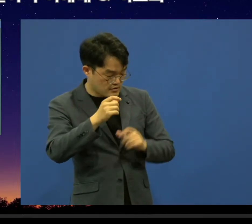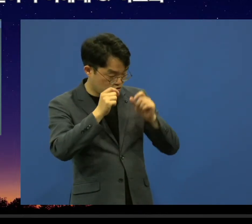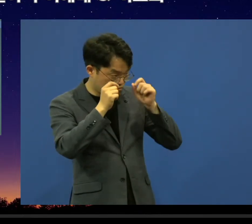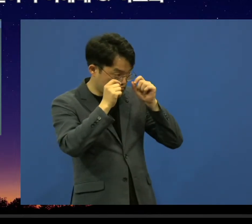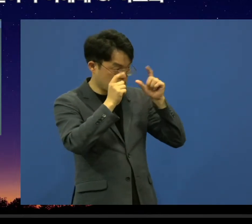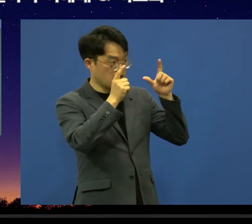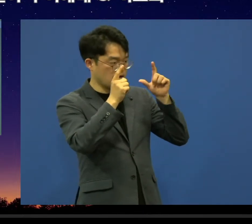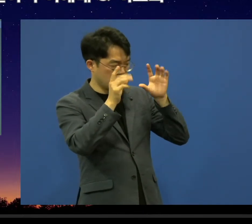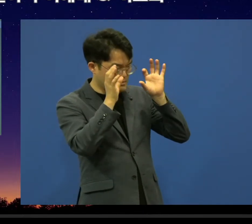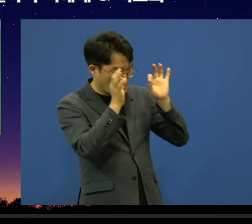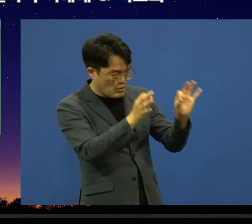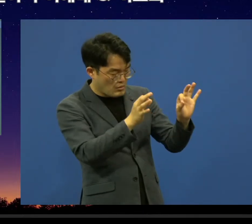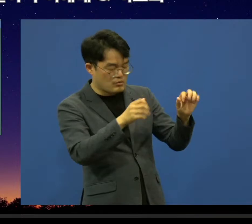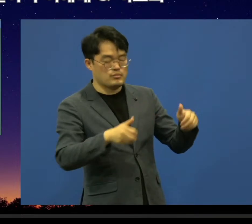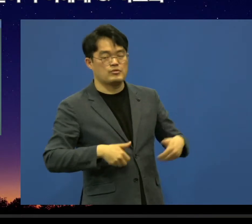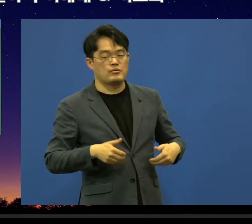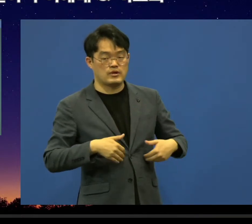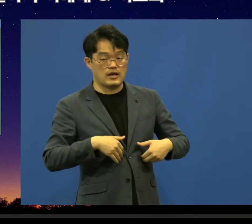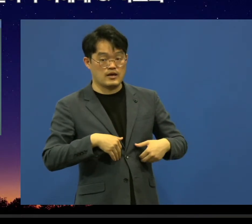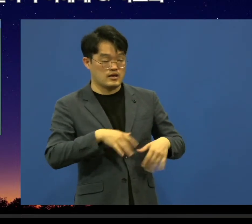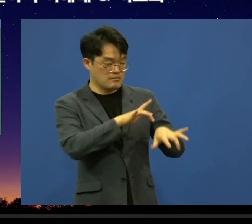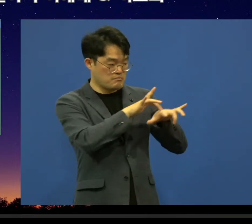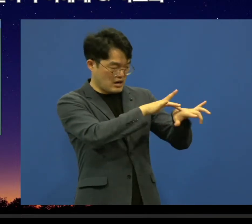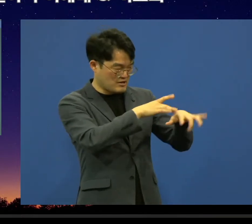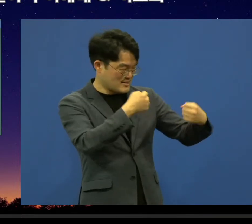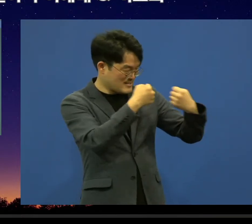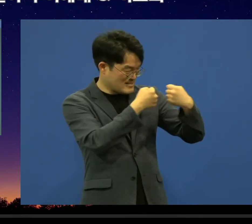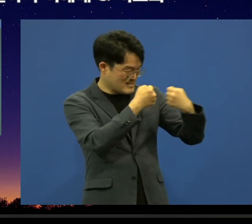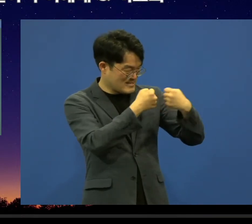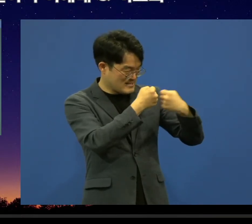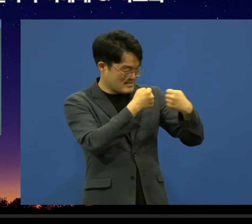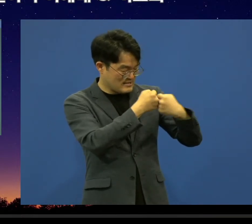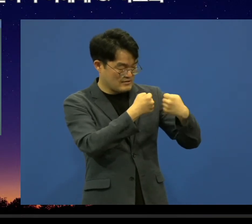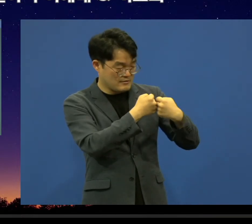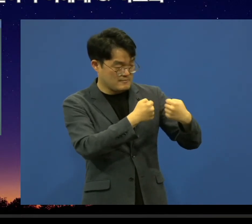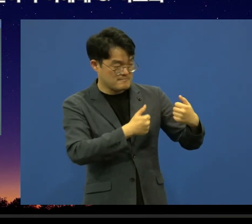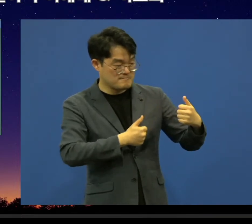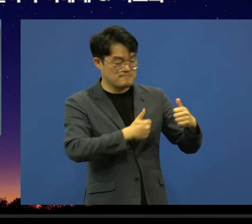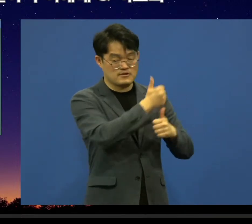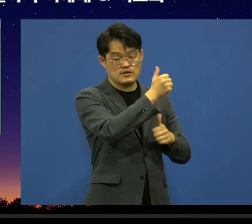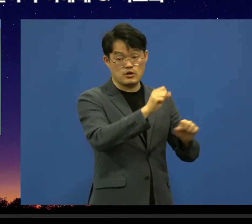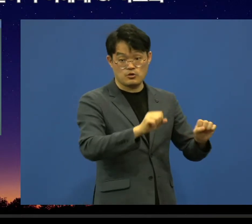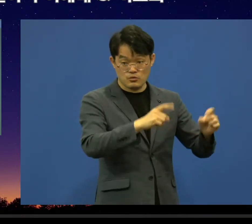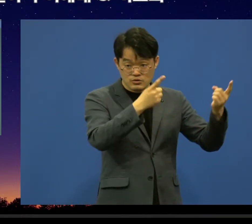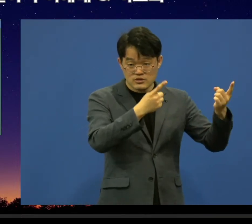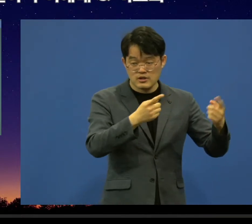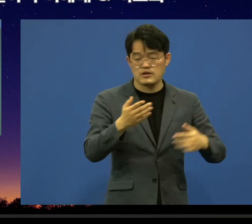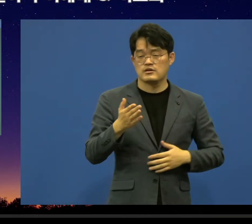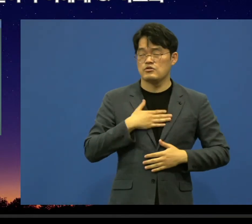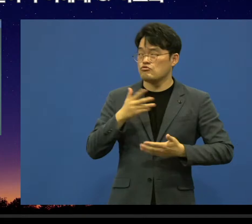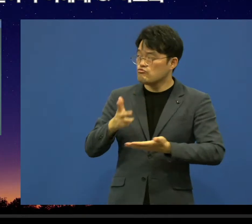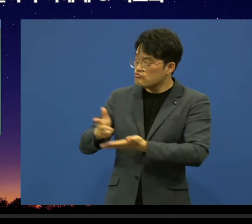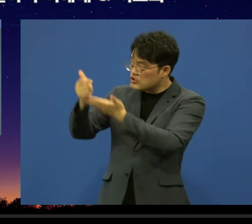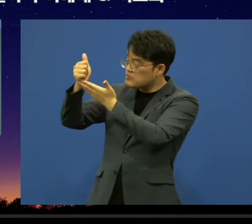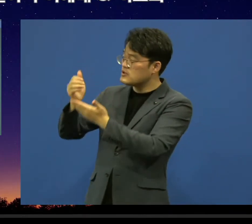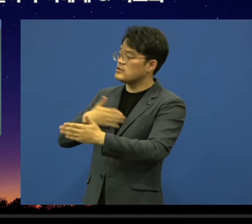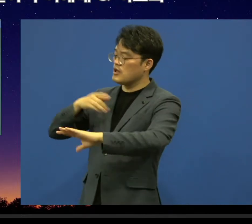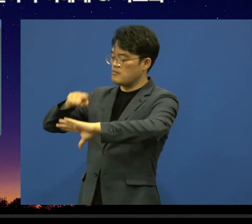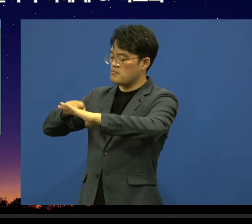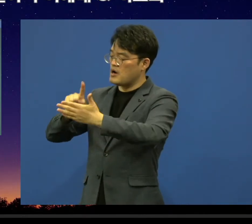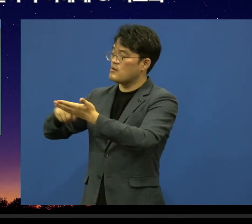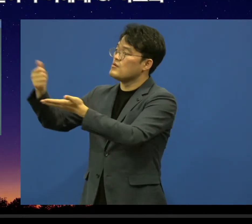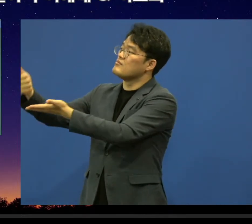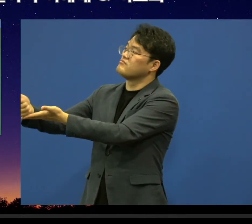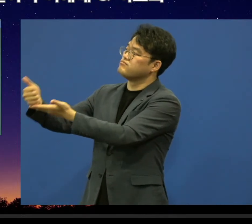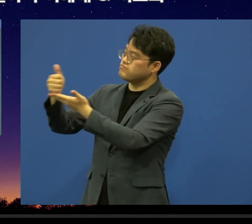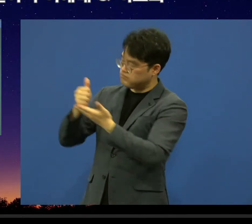우리는 이렇게 마귀를 대적하는 동시에 또한 주님을 다시금 내 마음의 왕자로 모셔드려야